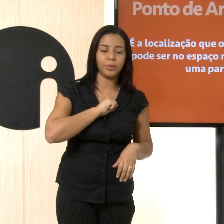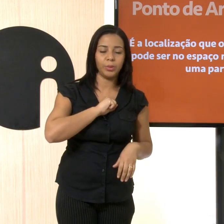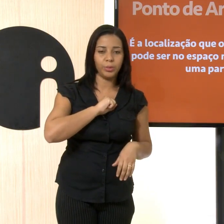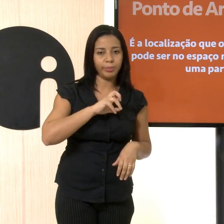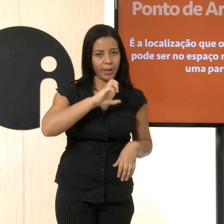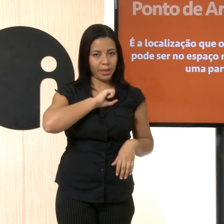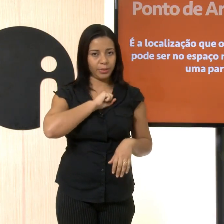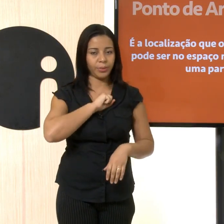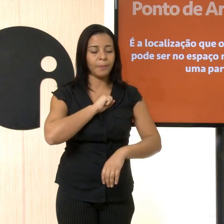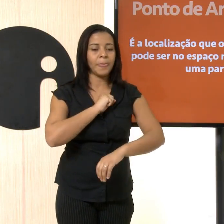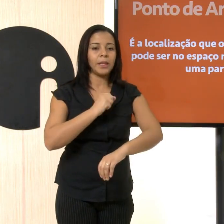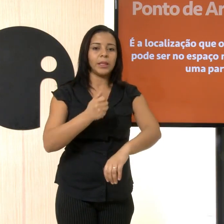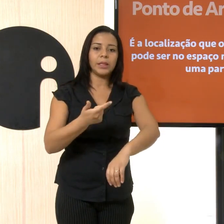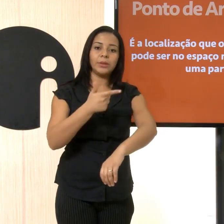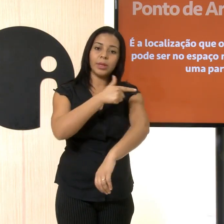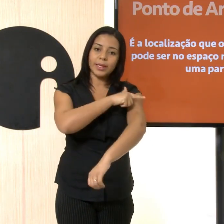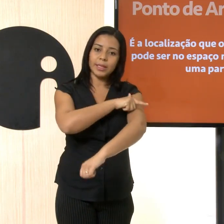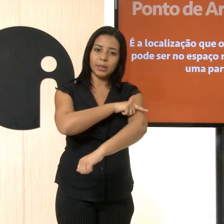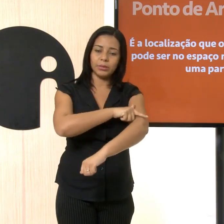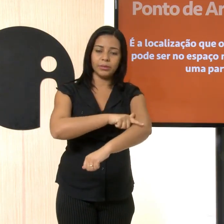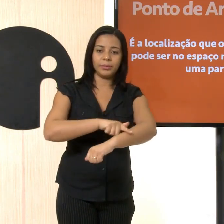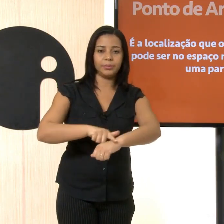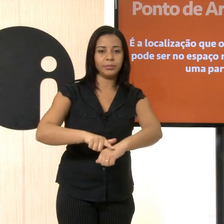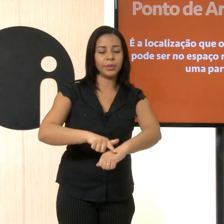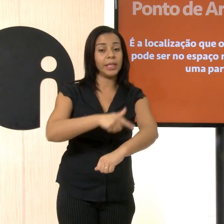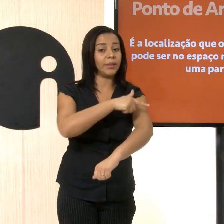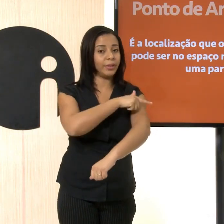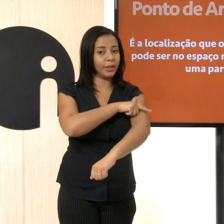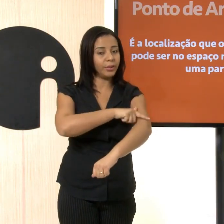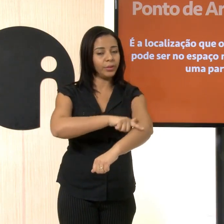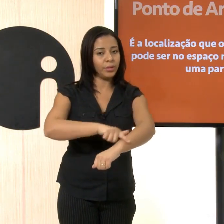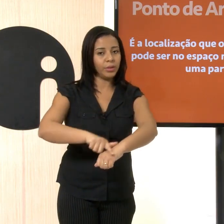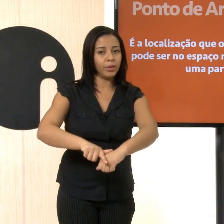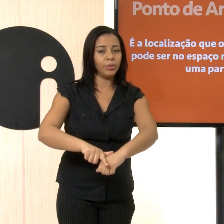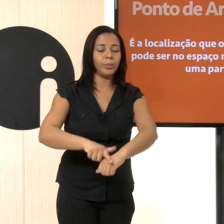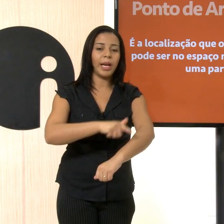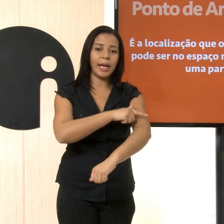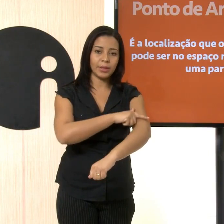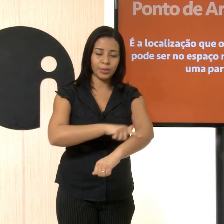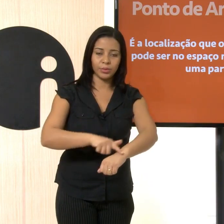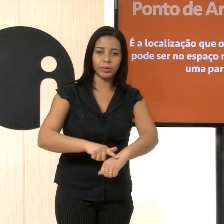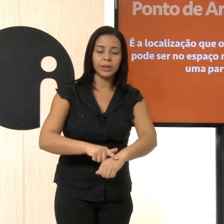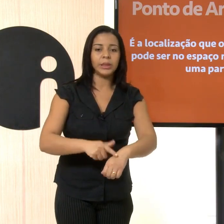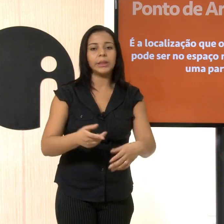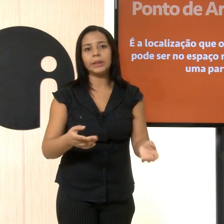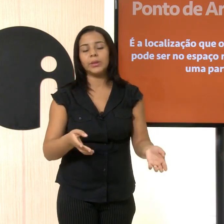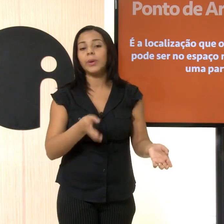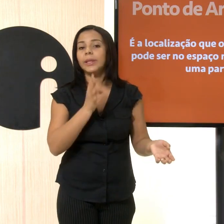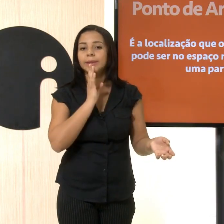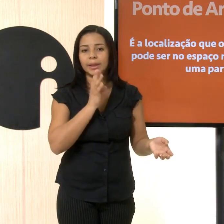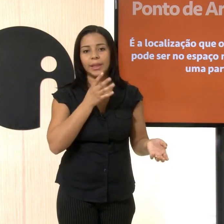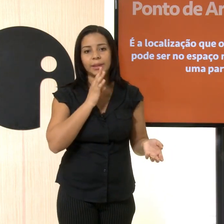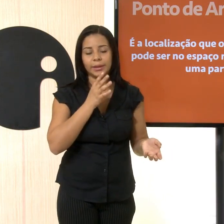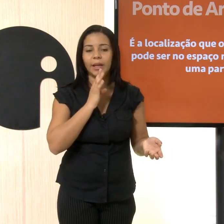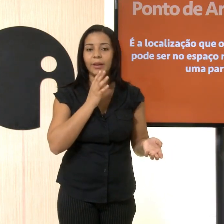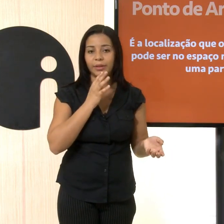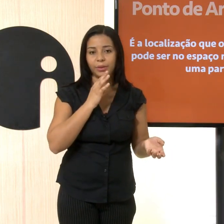no peito. Educação, ele é feito no braço. Conhecer é feito